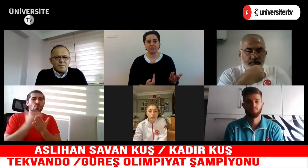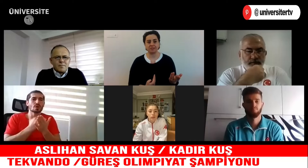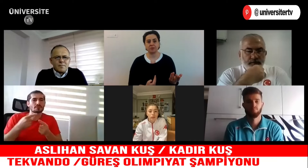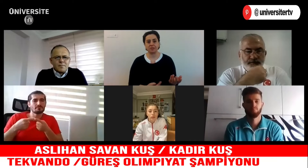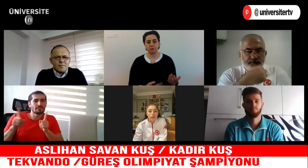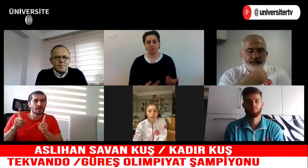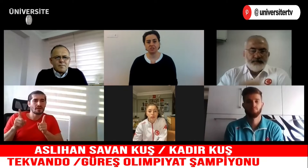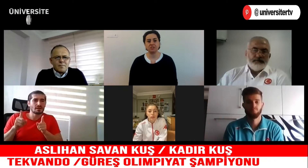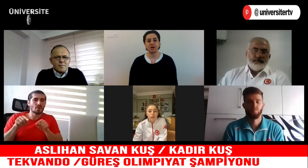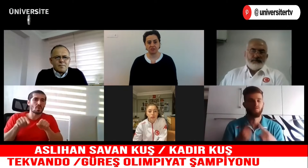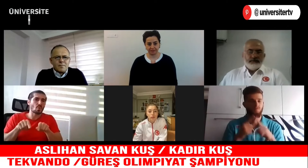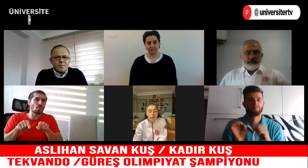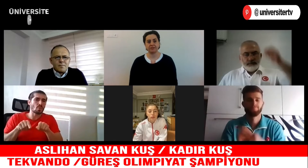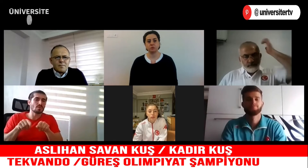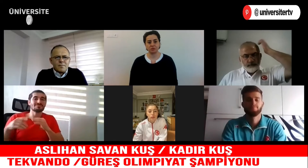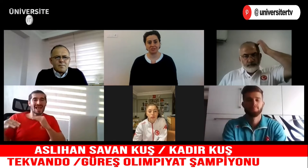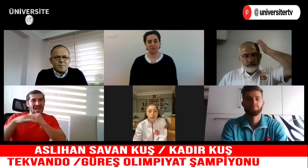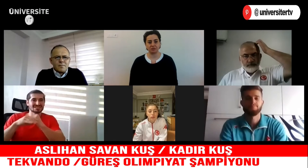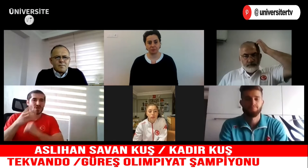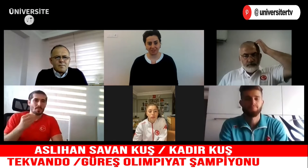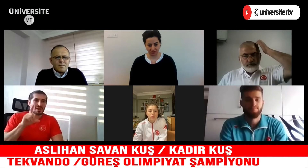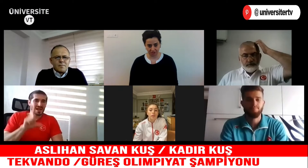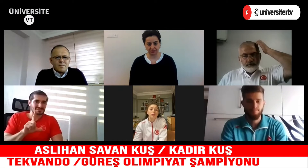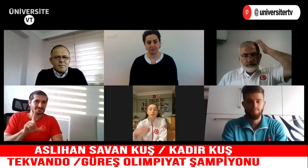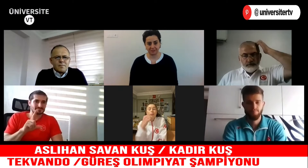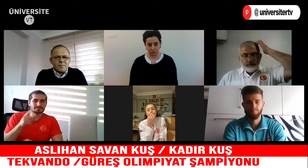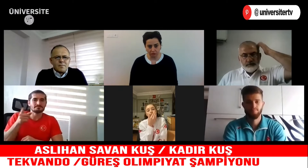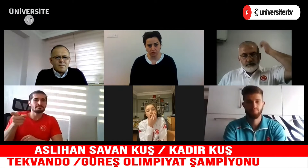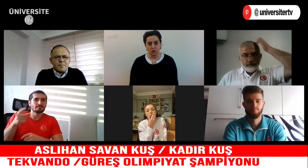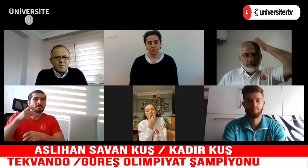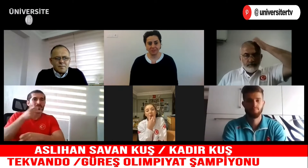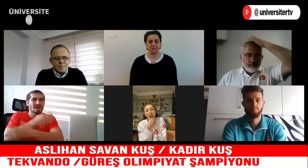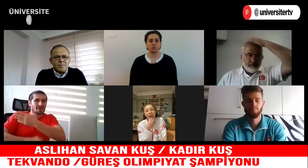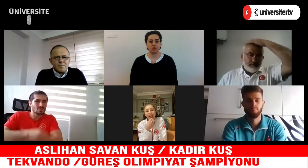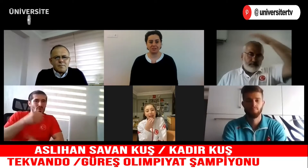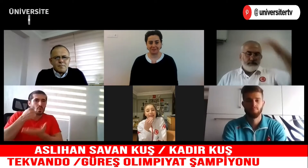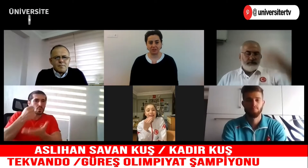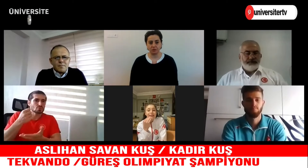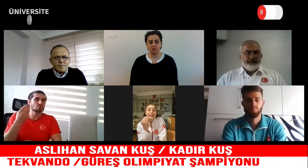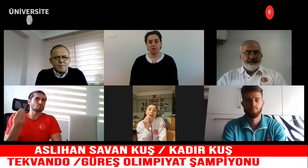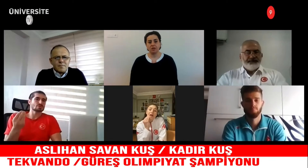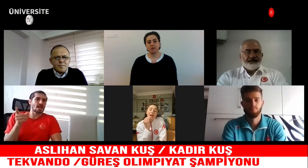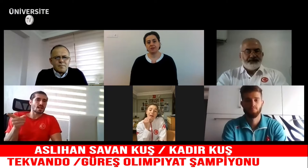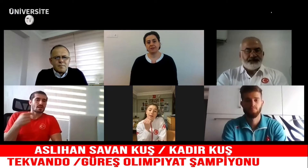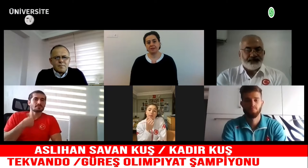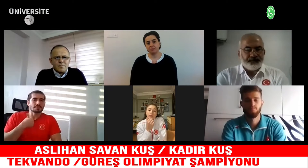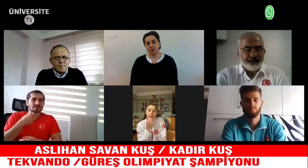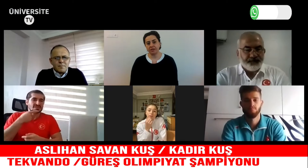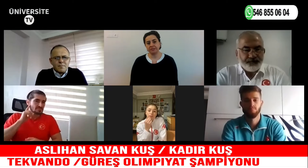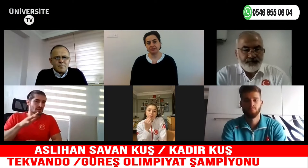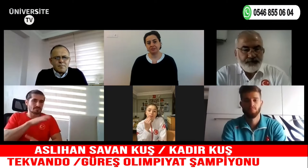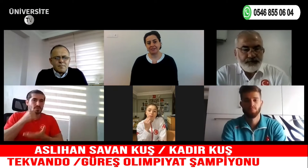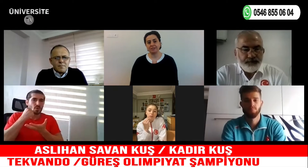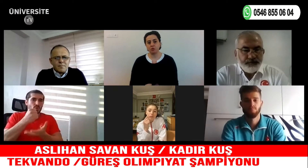eşit düzeyde antrenman yapıyoruz. Eşit haklarda uluslararası platformda yarışa katılıyoruz. Biz de mücadele veriyoruz